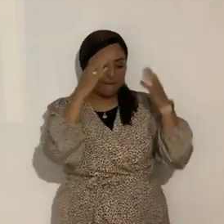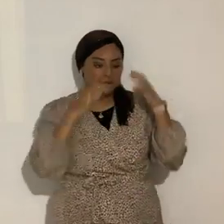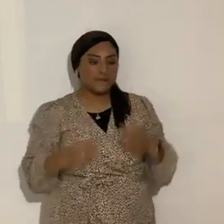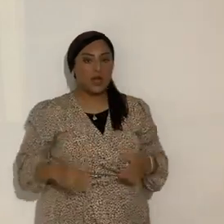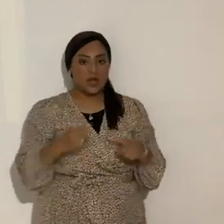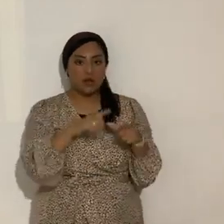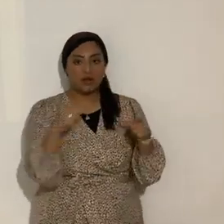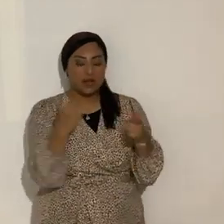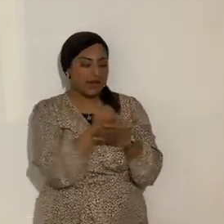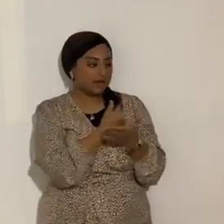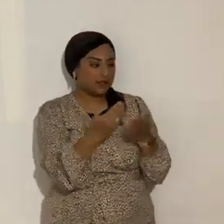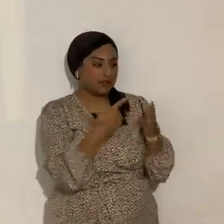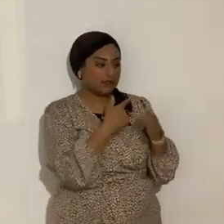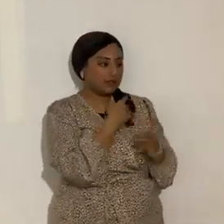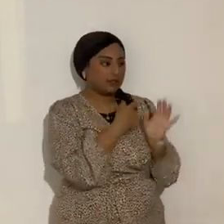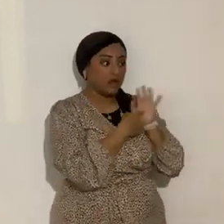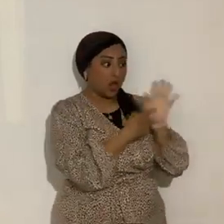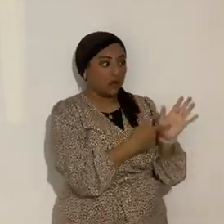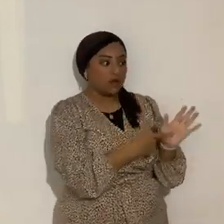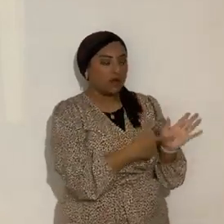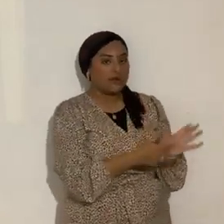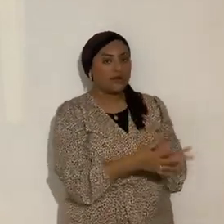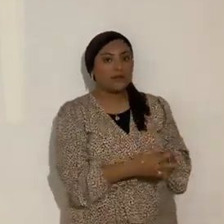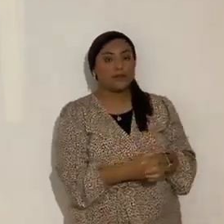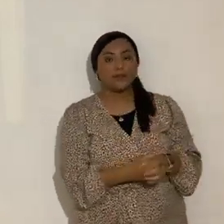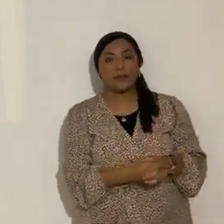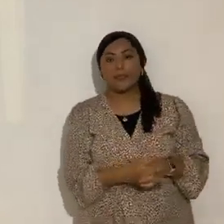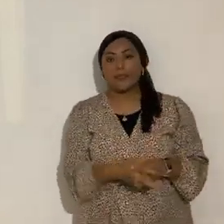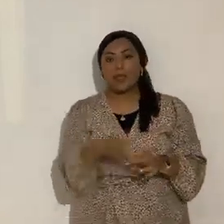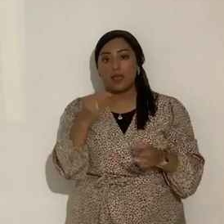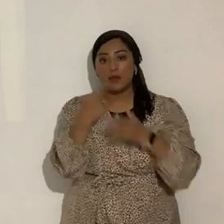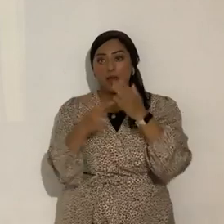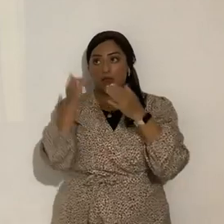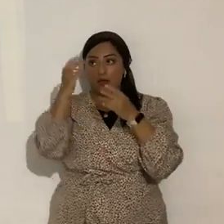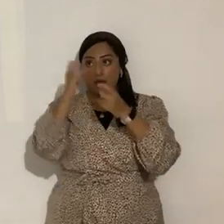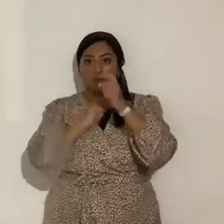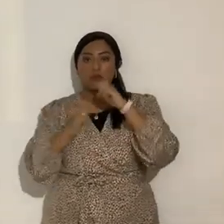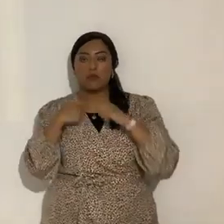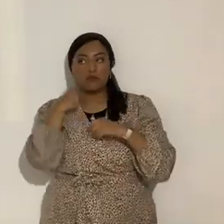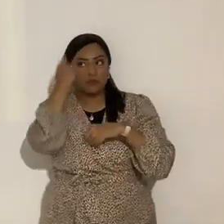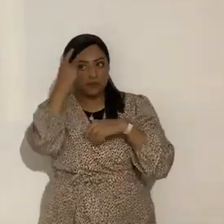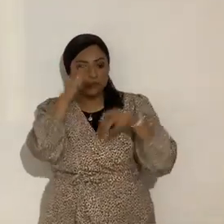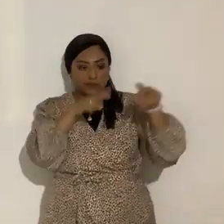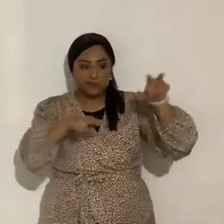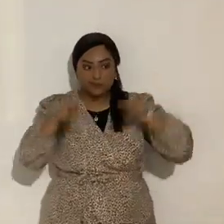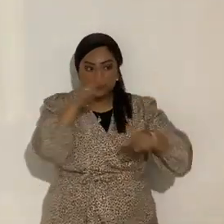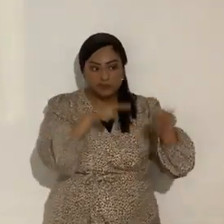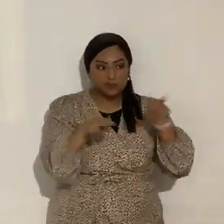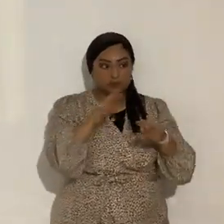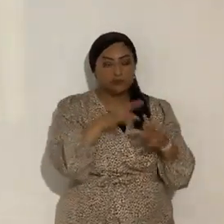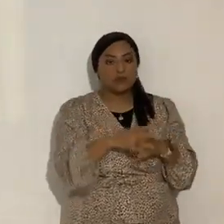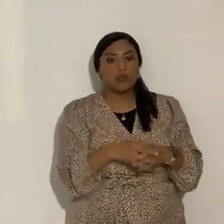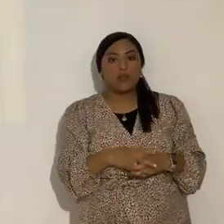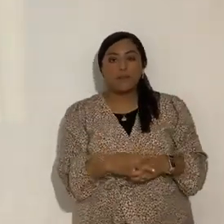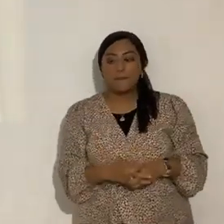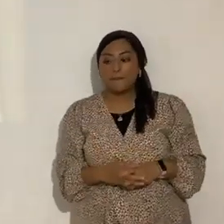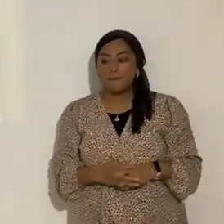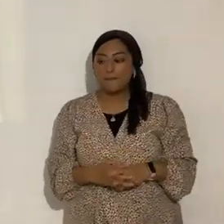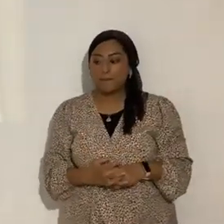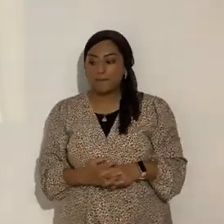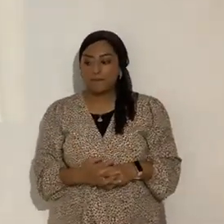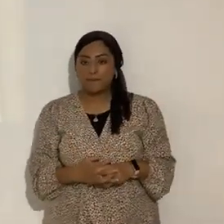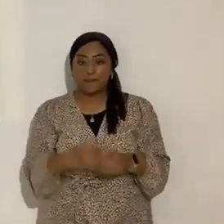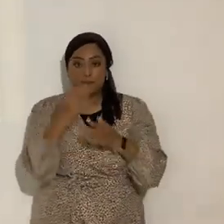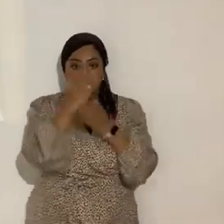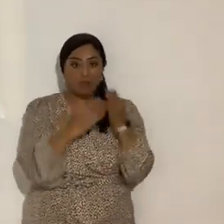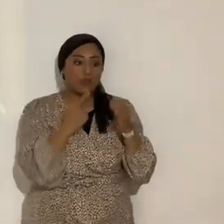corporal y todo habla así, ¿sí? Y los dones que el Eterno ha regalado para discernir, el discernimiento de espíritus.